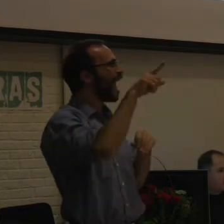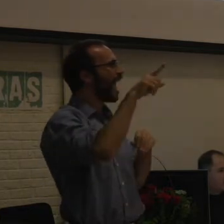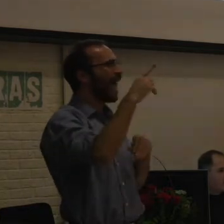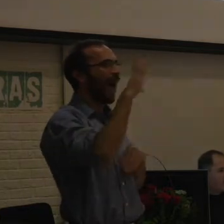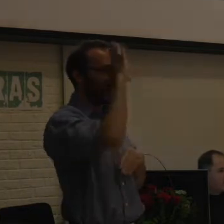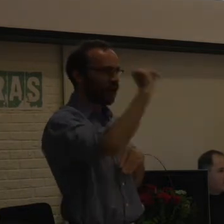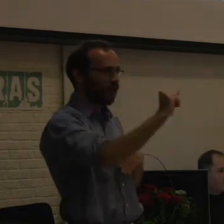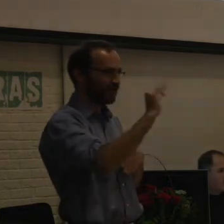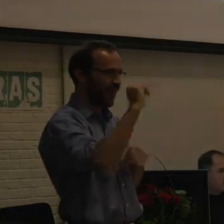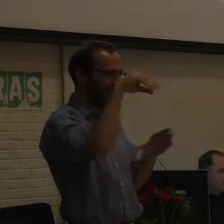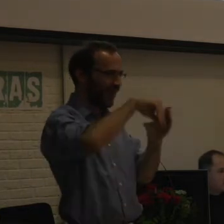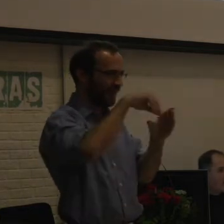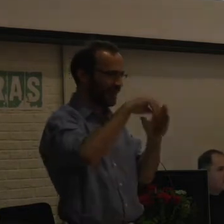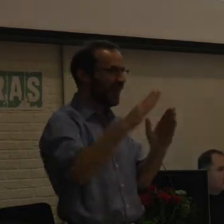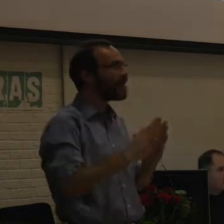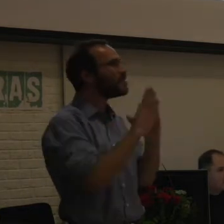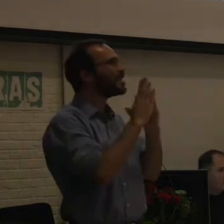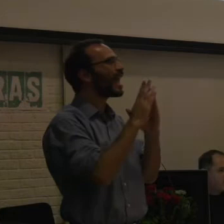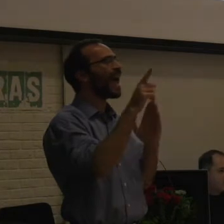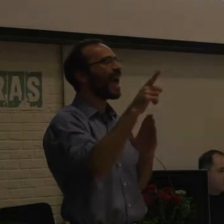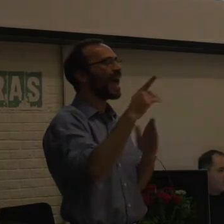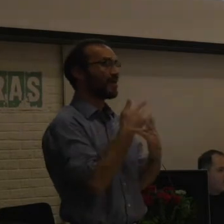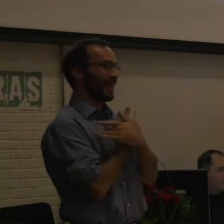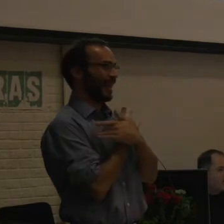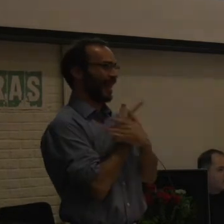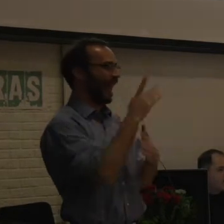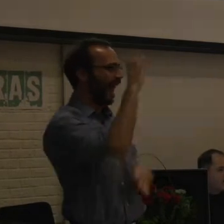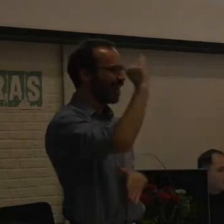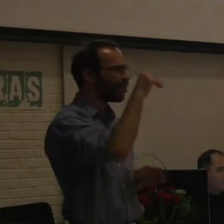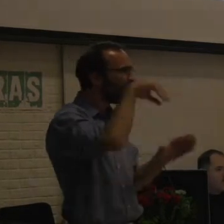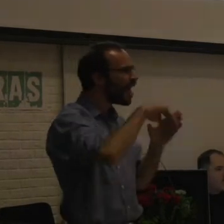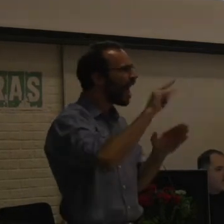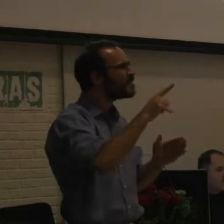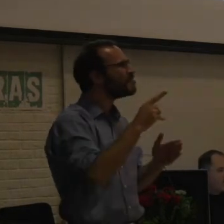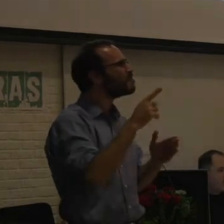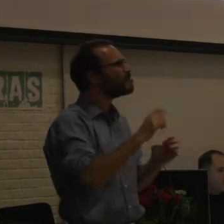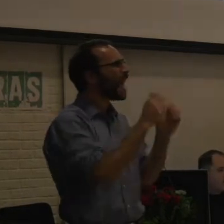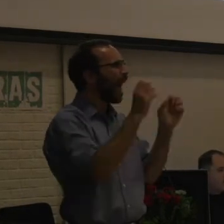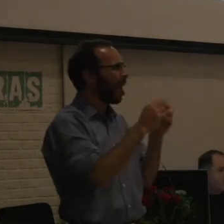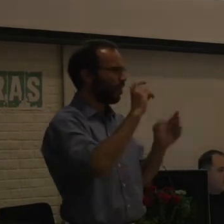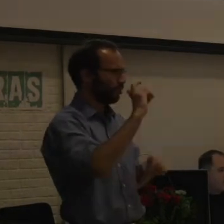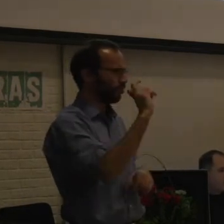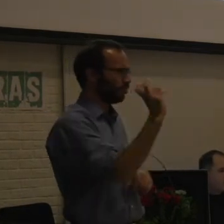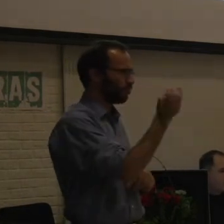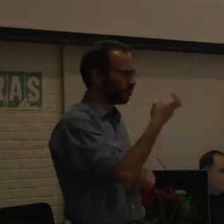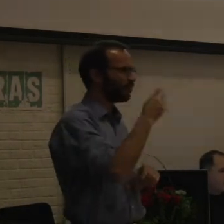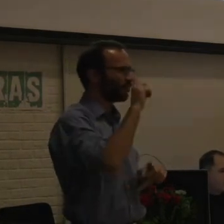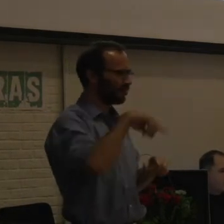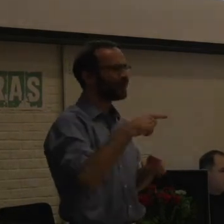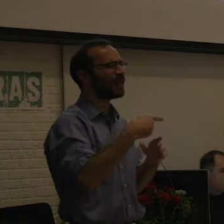lógicamente la Virgen de Atocha, a la que se le atribuyen además varios milagros. Pero es que con antelación y